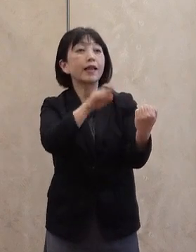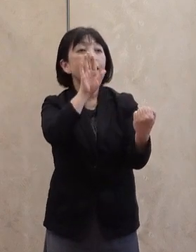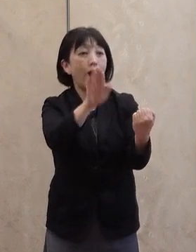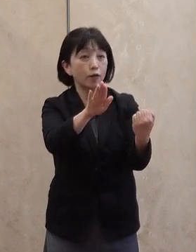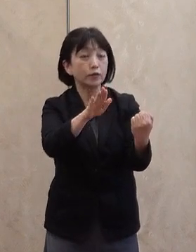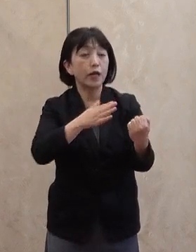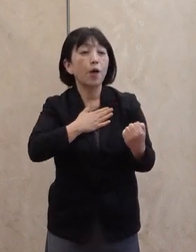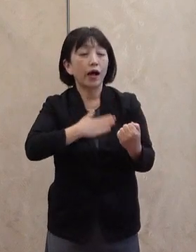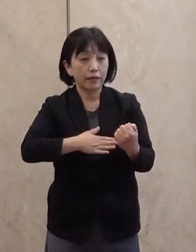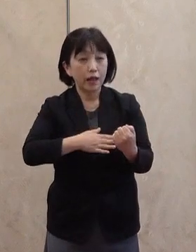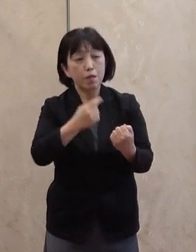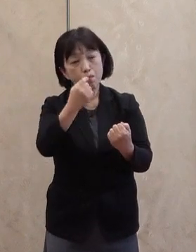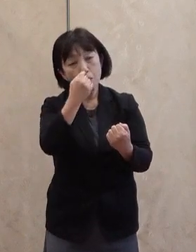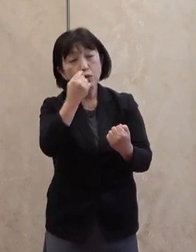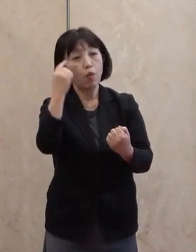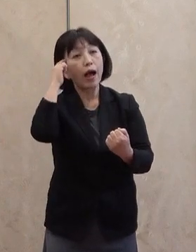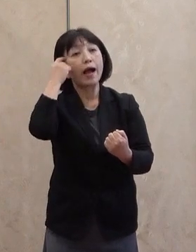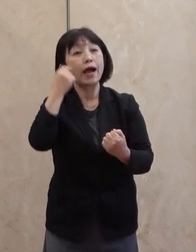頭の中には入っています。